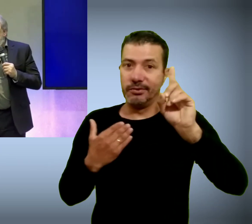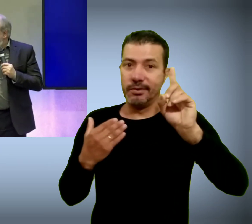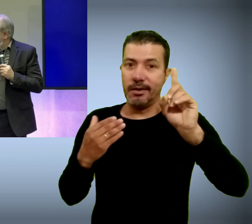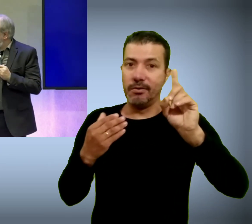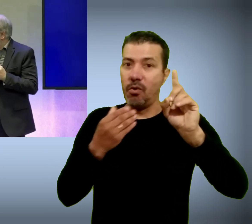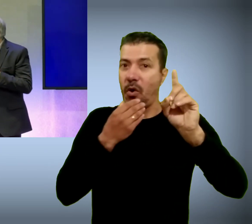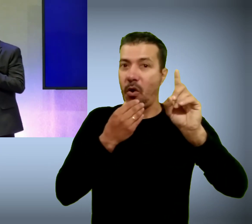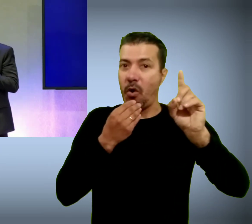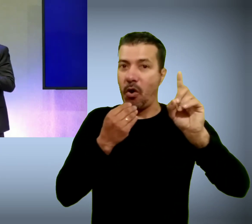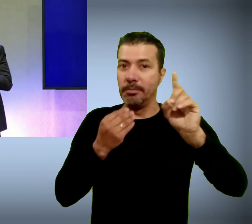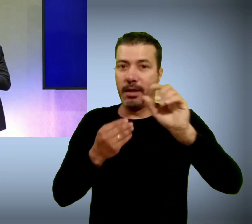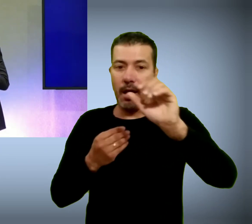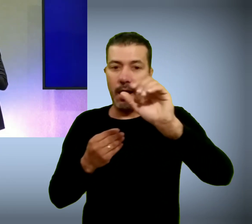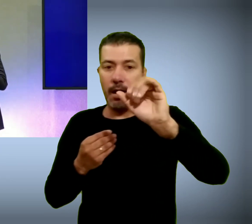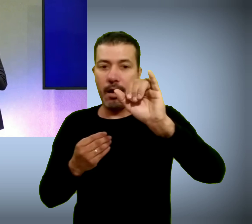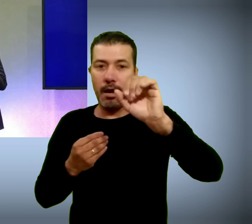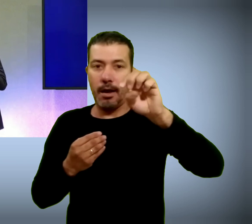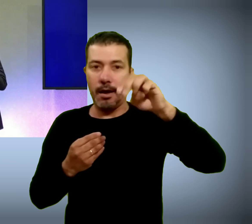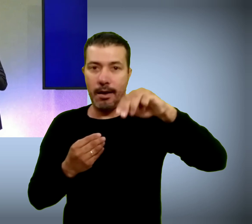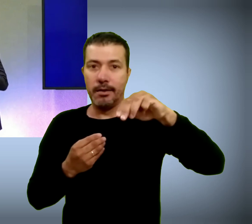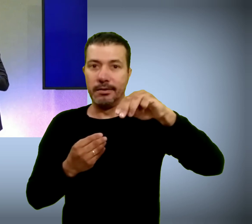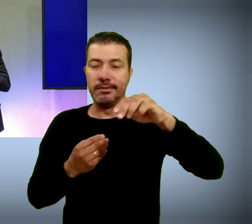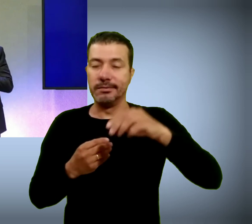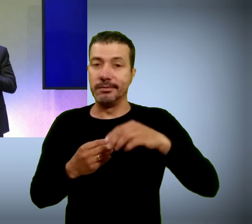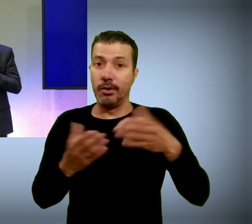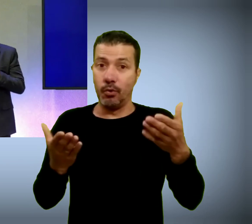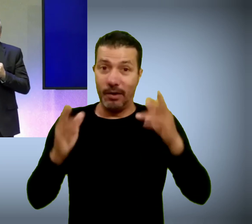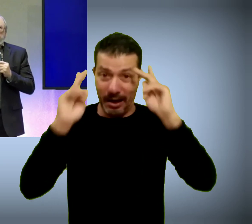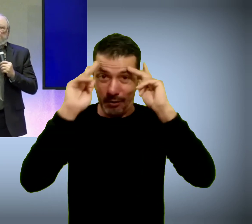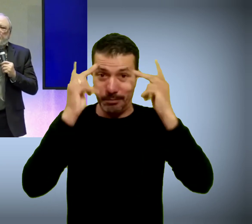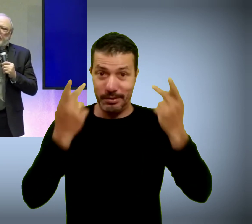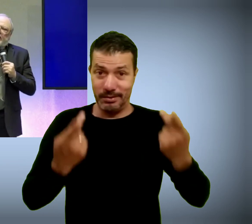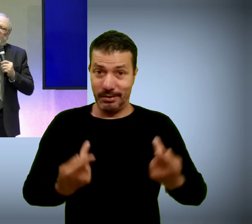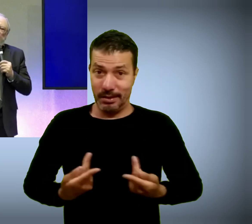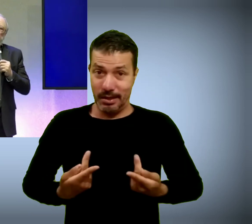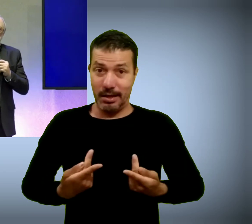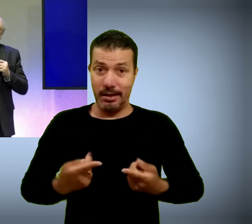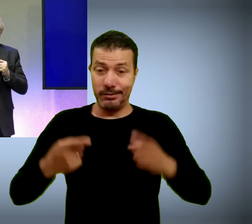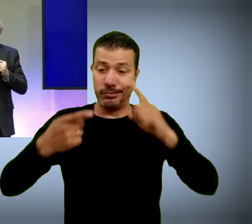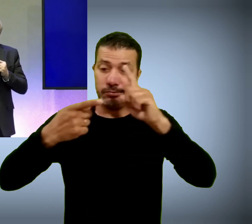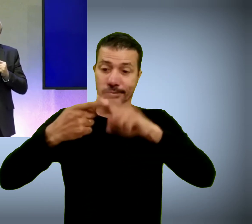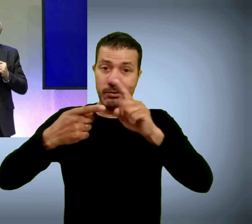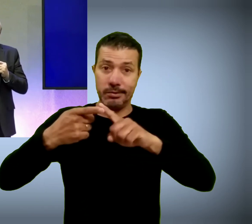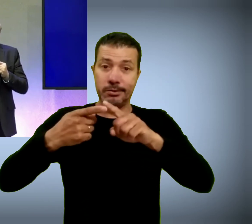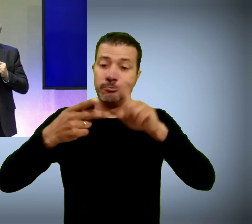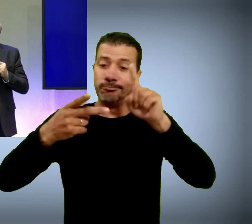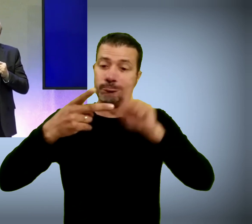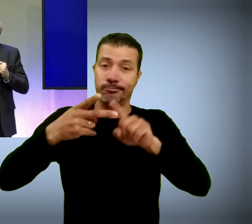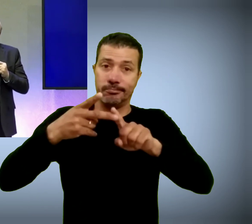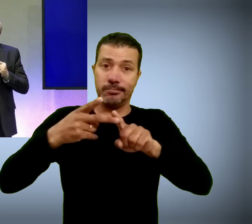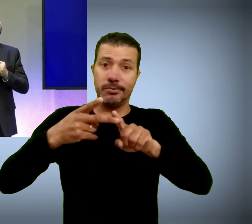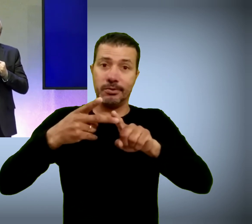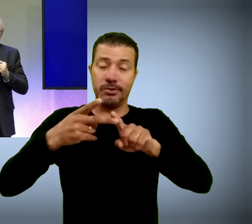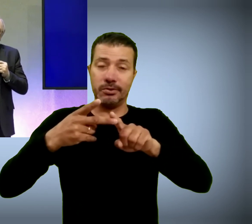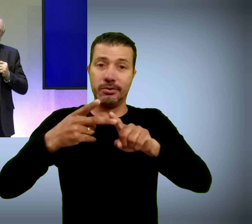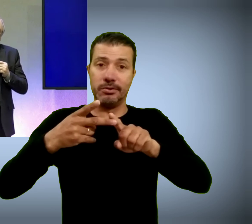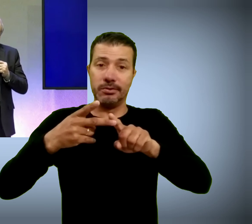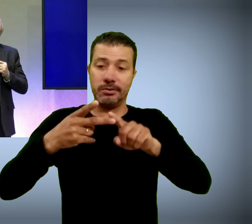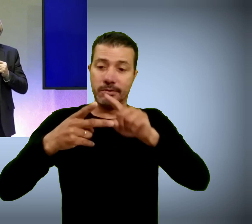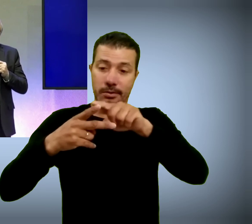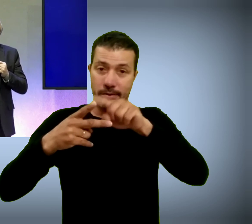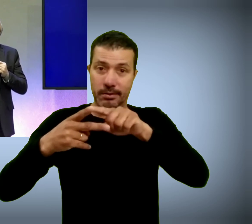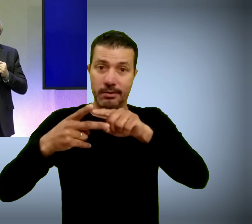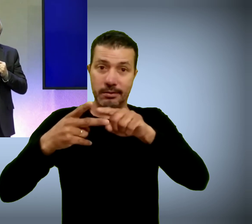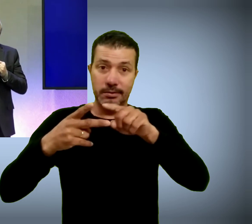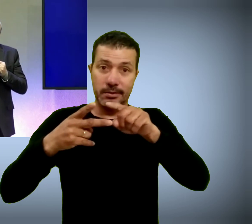E, gente, a humanidade hoje é feita por 2 tipos de pessoas: os que seguem